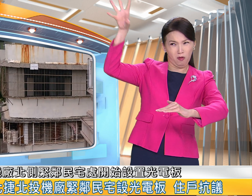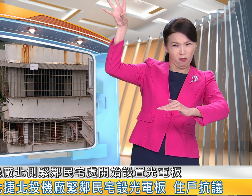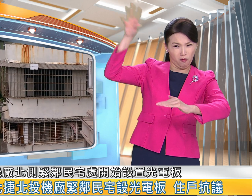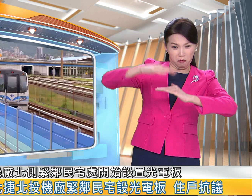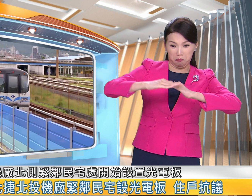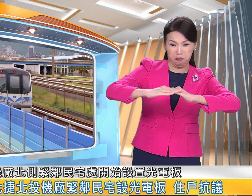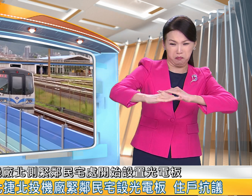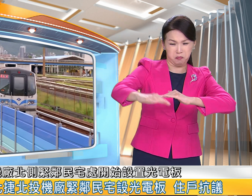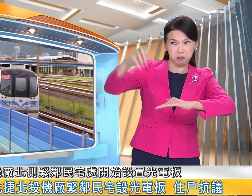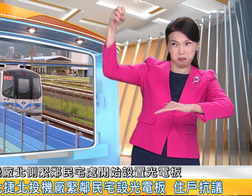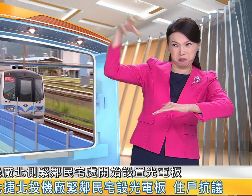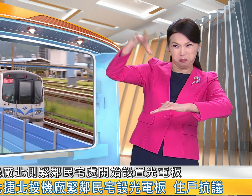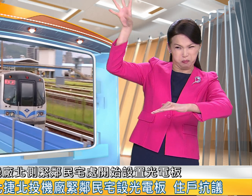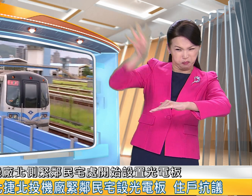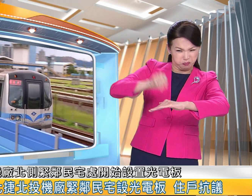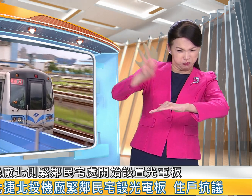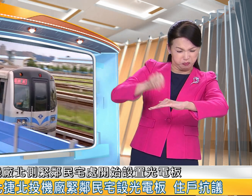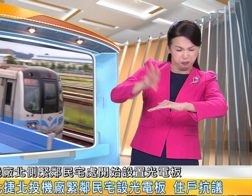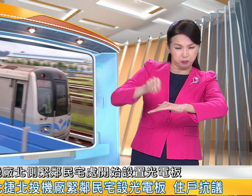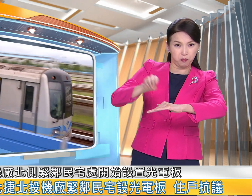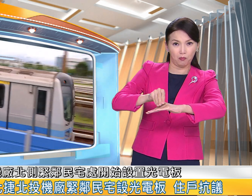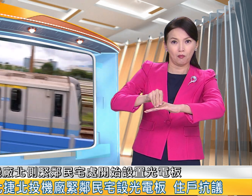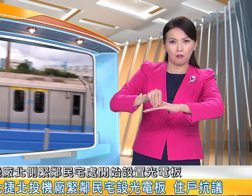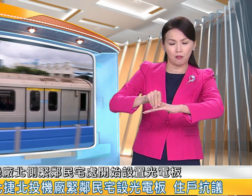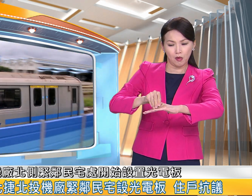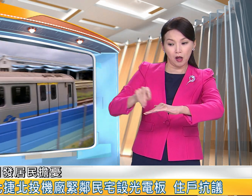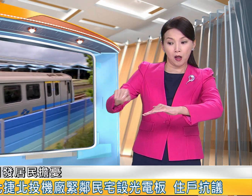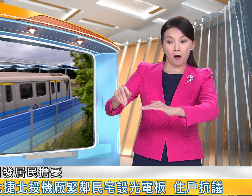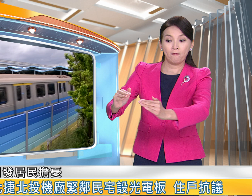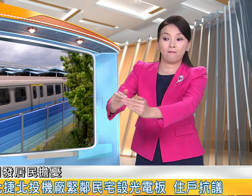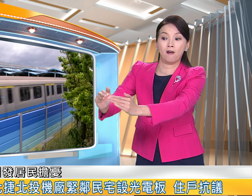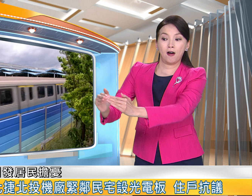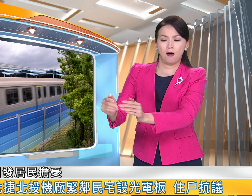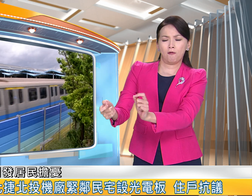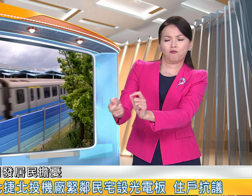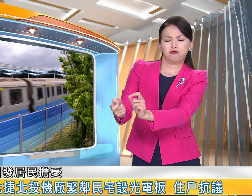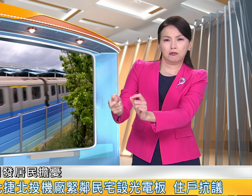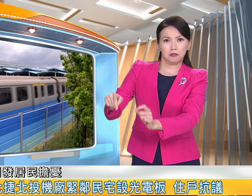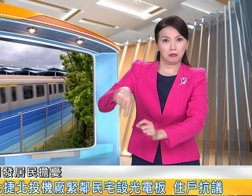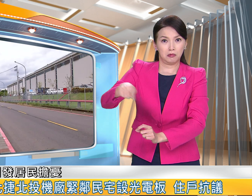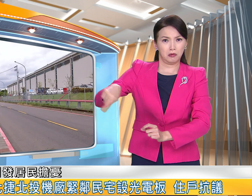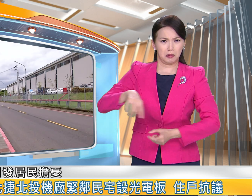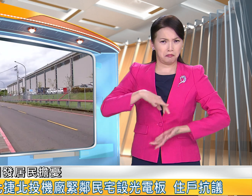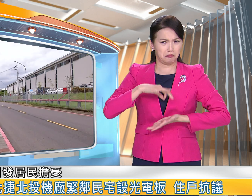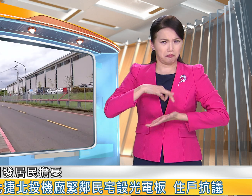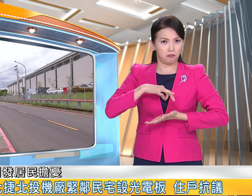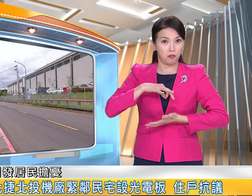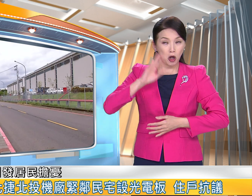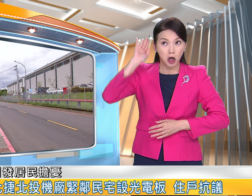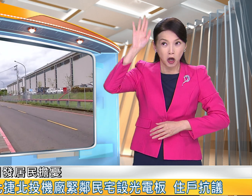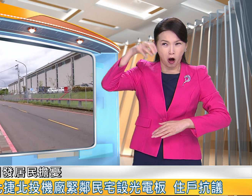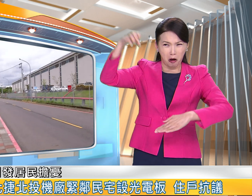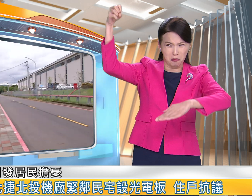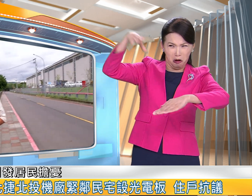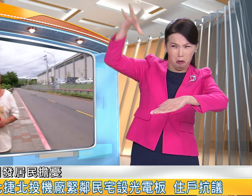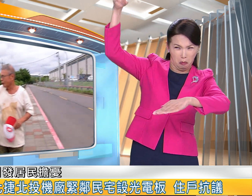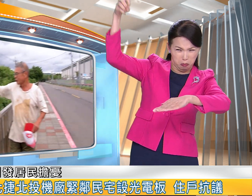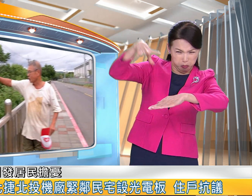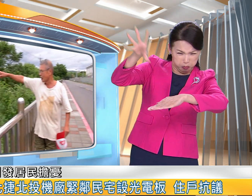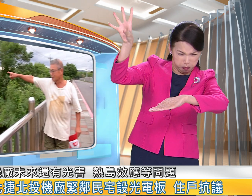板，引发居民担忧机场未来还会有光害、热岛效应等问